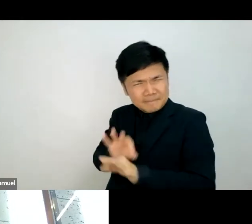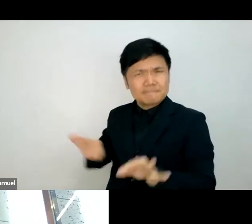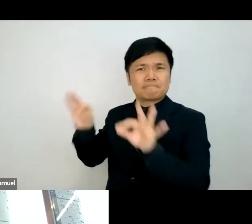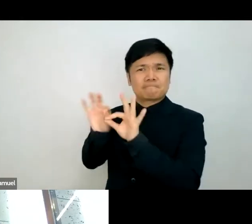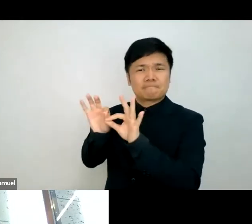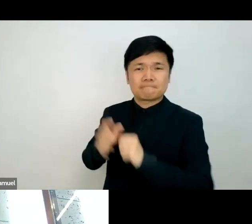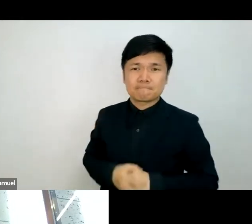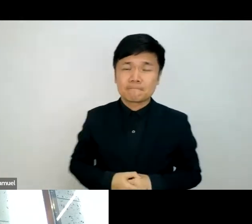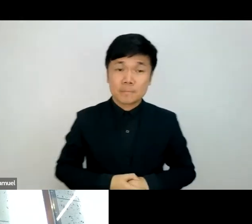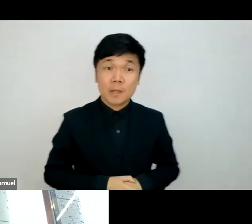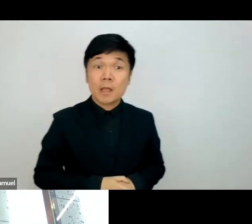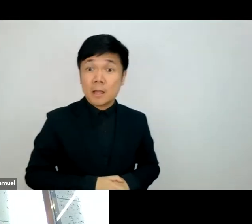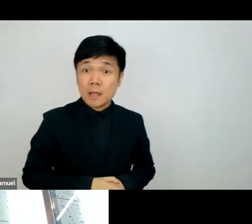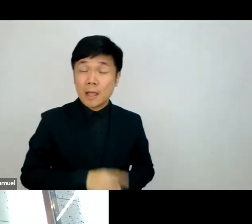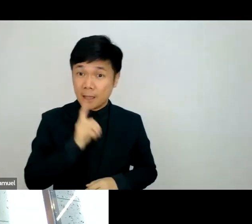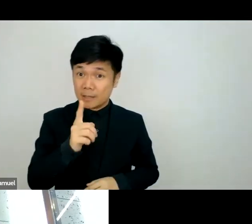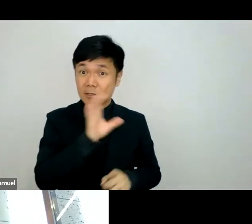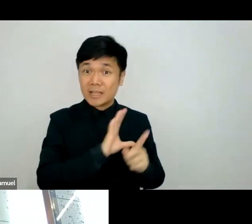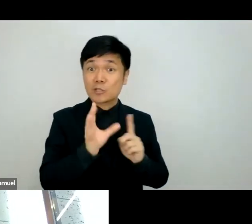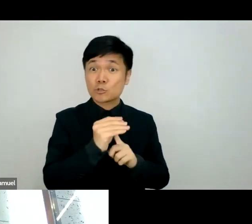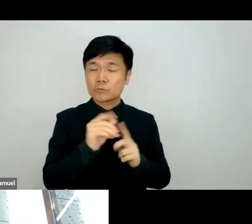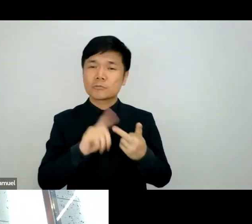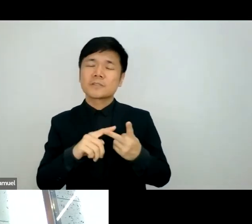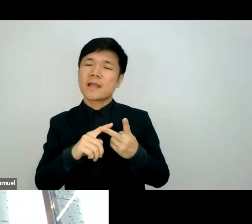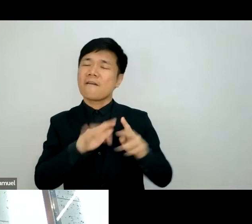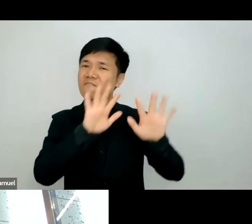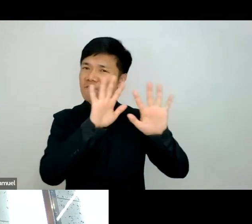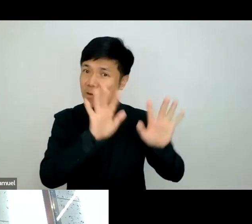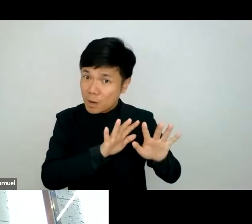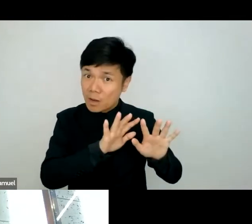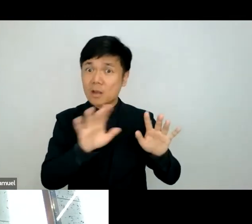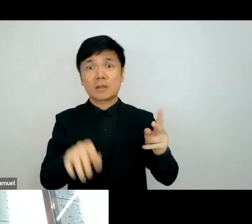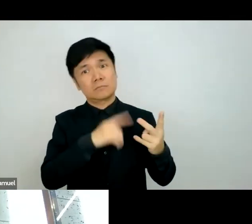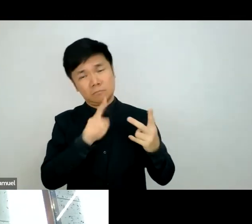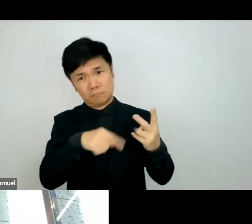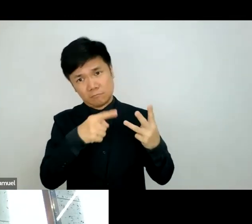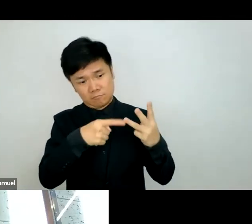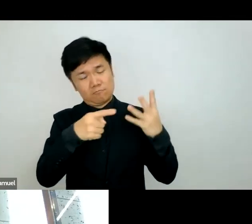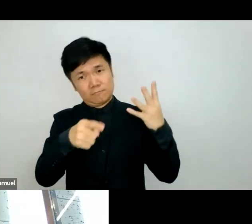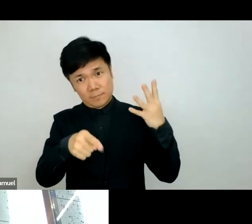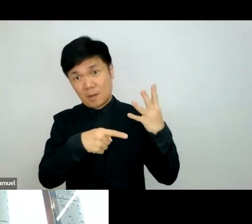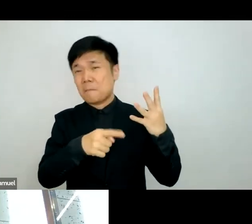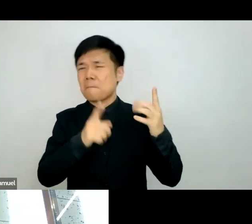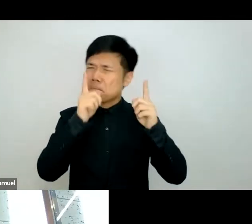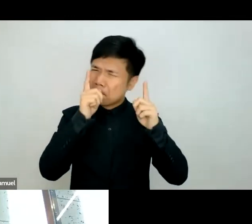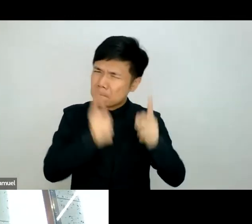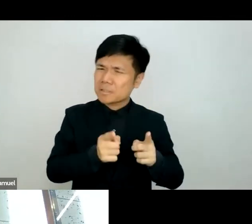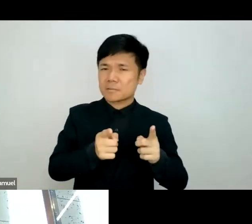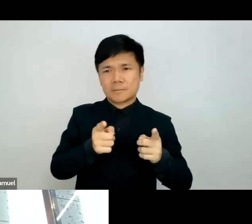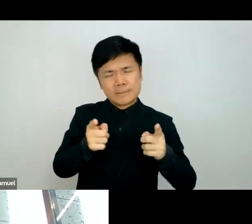groupes qui sont affectés. Il faut avoir un environnement interculturel.